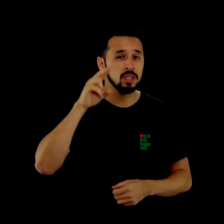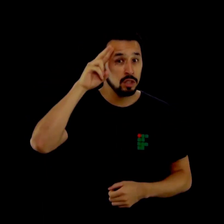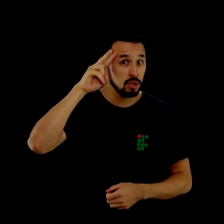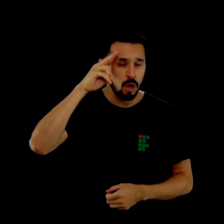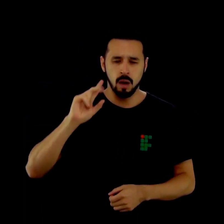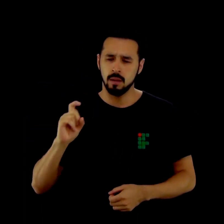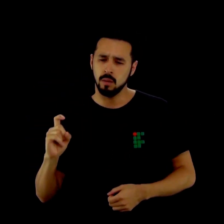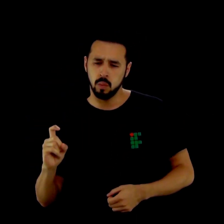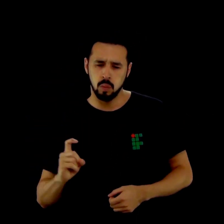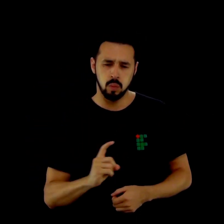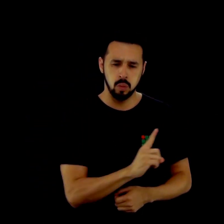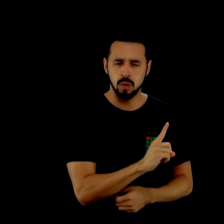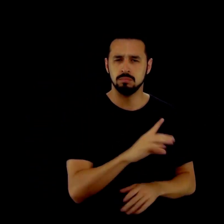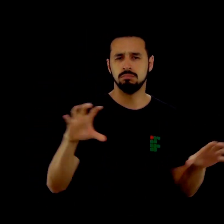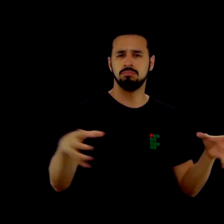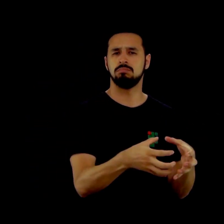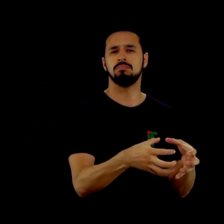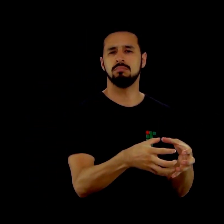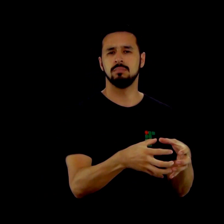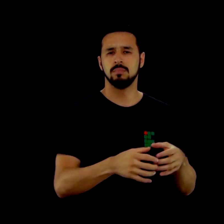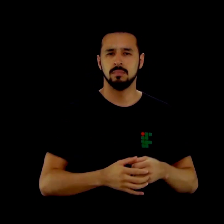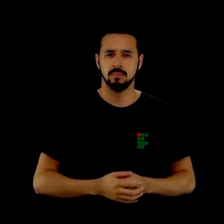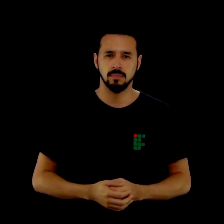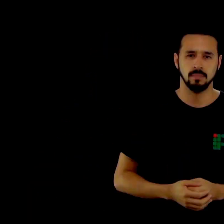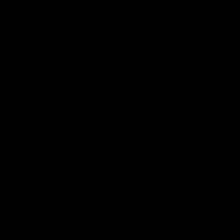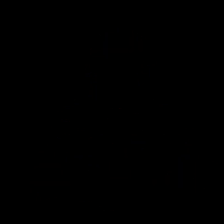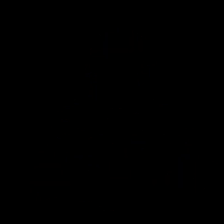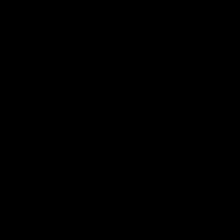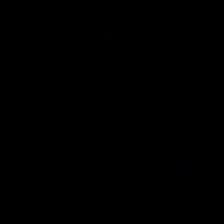história evolutiva.